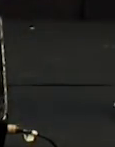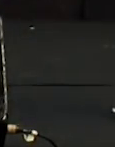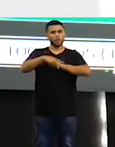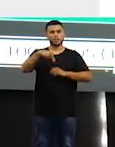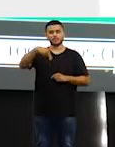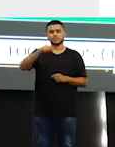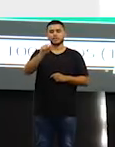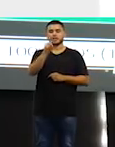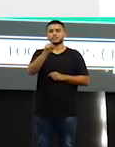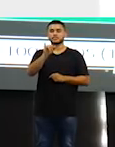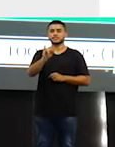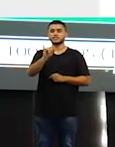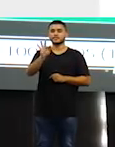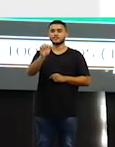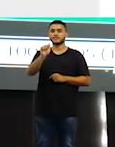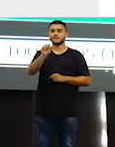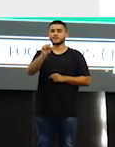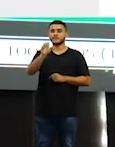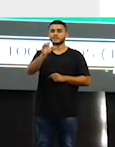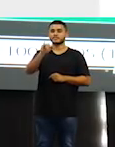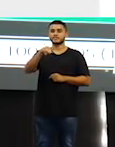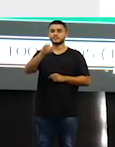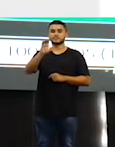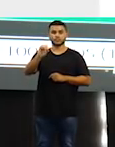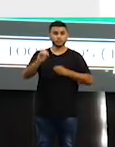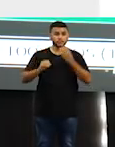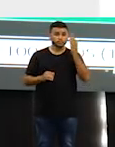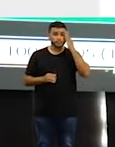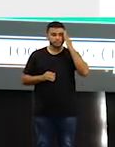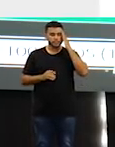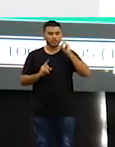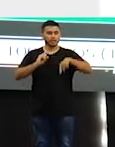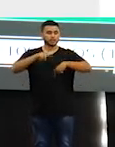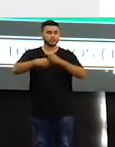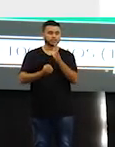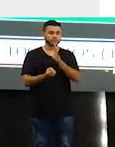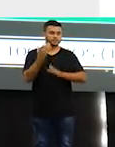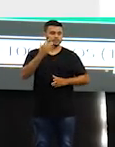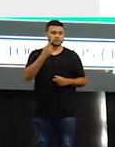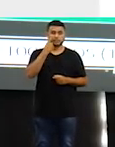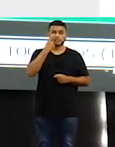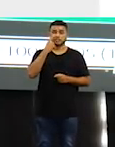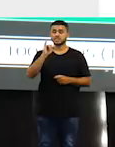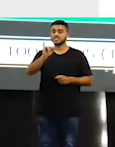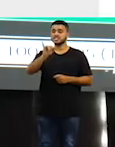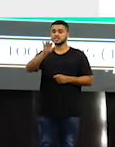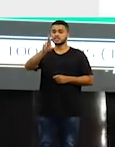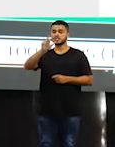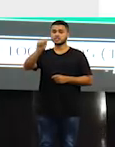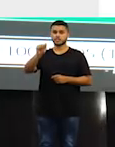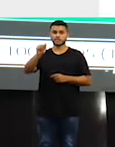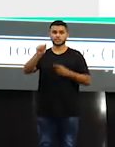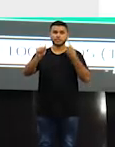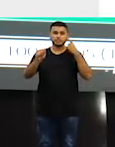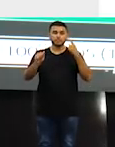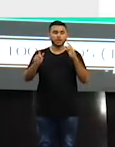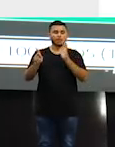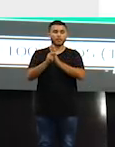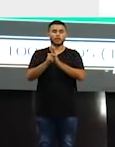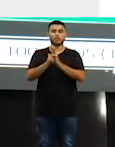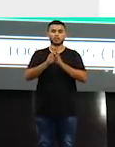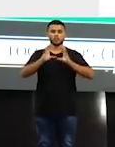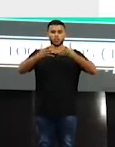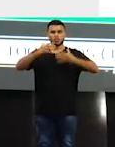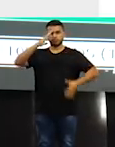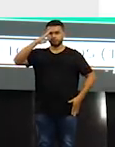de criação do IRA, certo? O IRA é o Exército Republicano Irlandês.